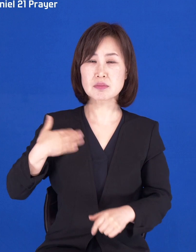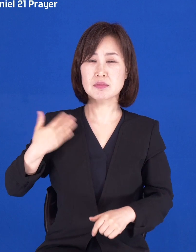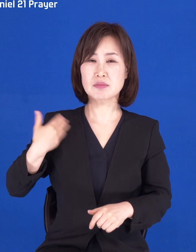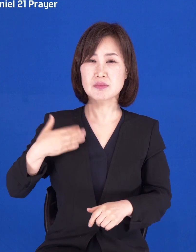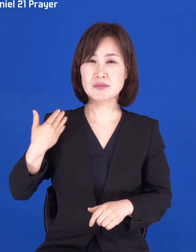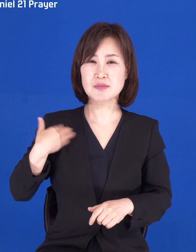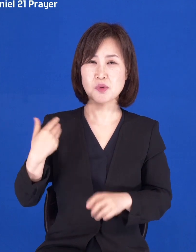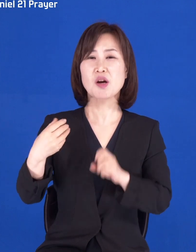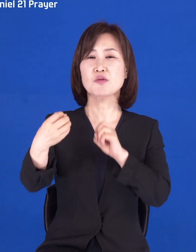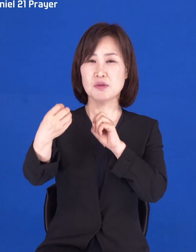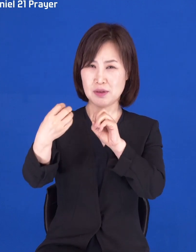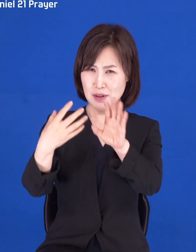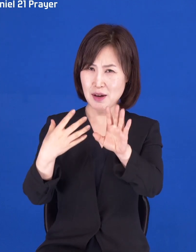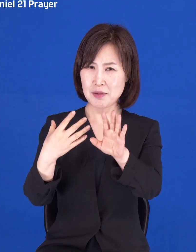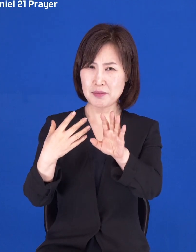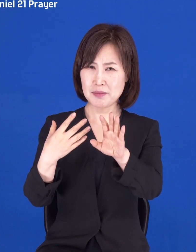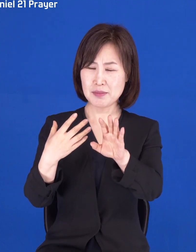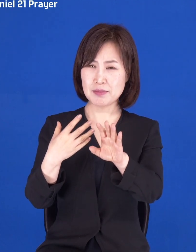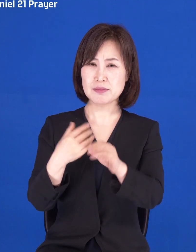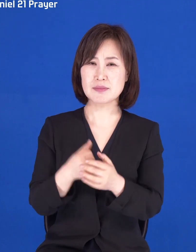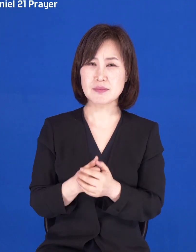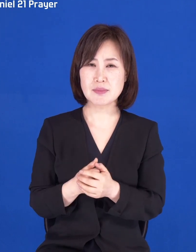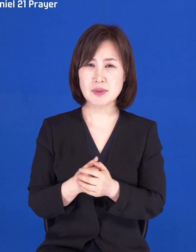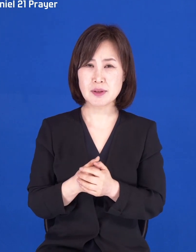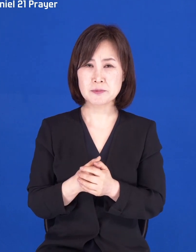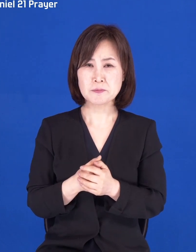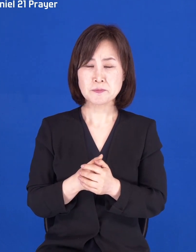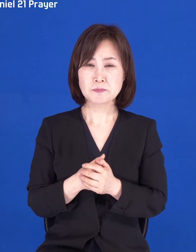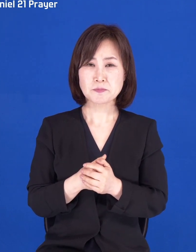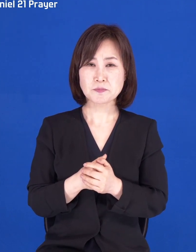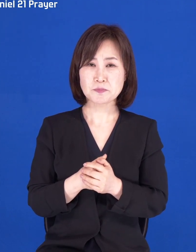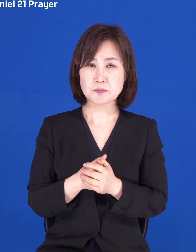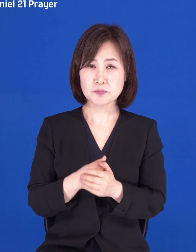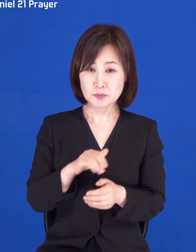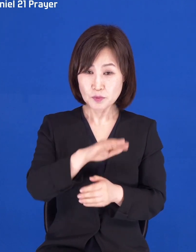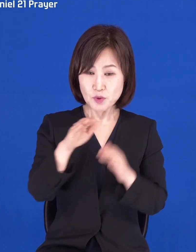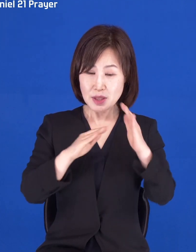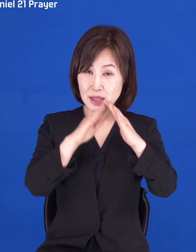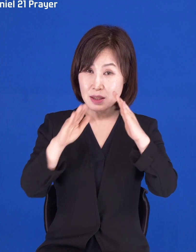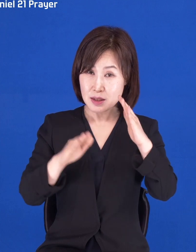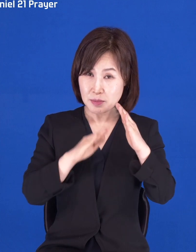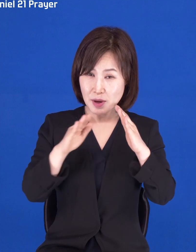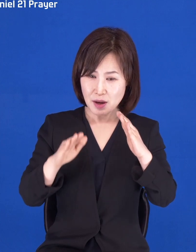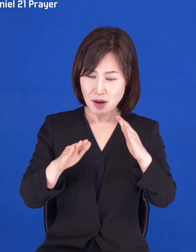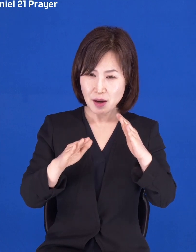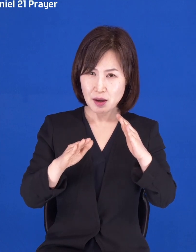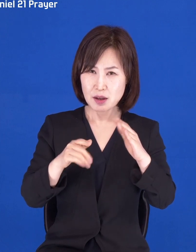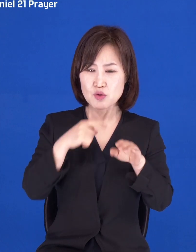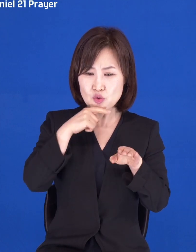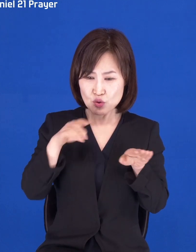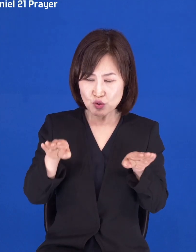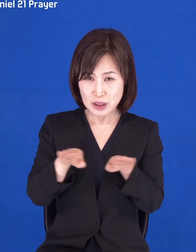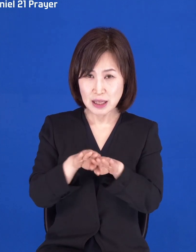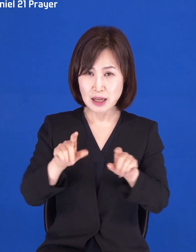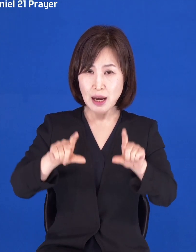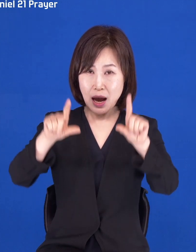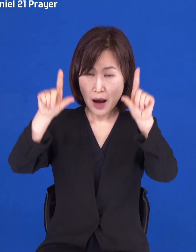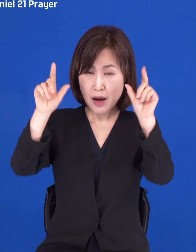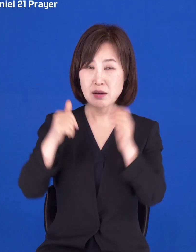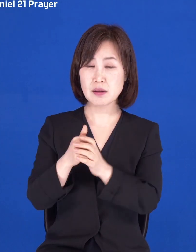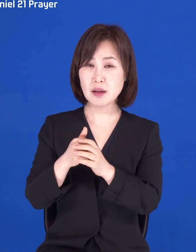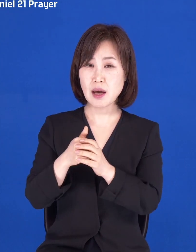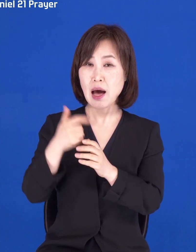하면서 지내왔던 것 같습니다. 그리고 우리 집에는 주일이 되면은 다 아버지